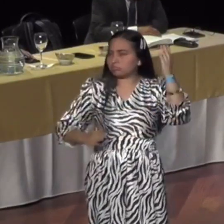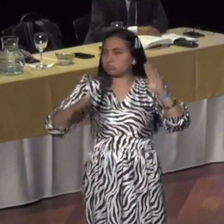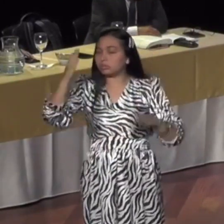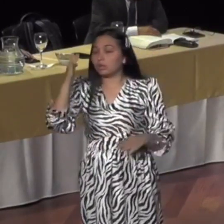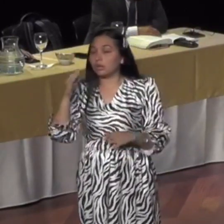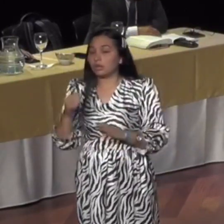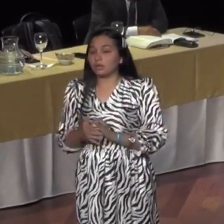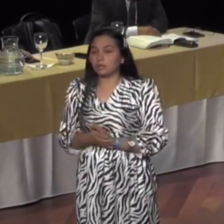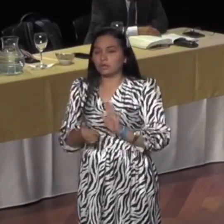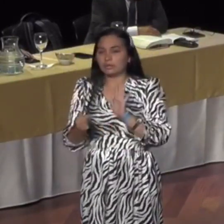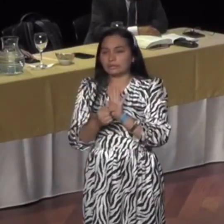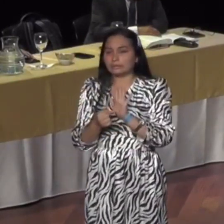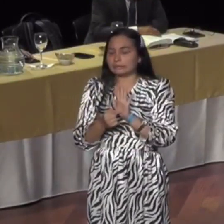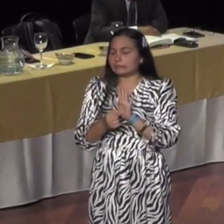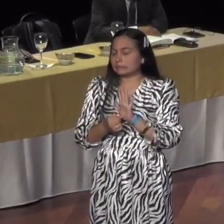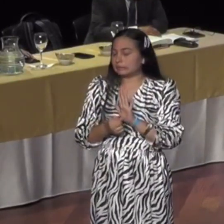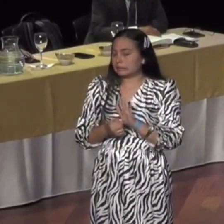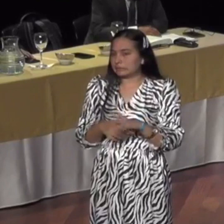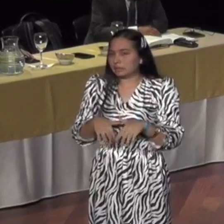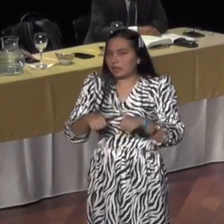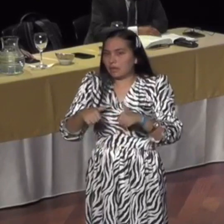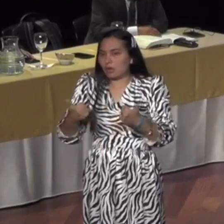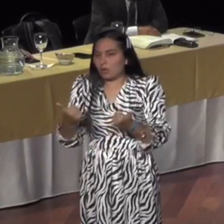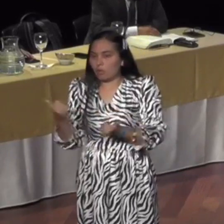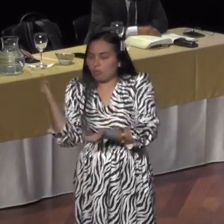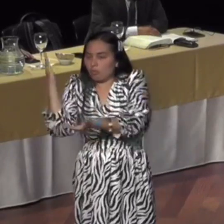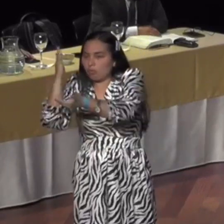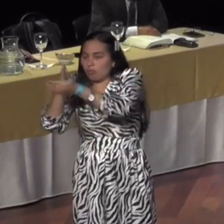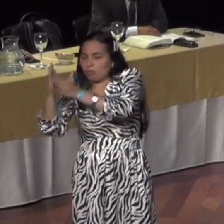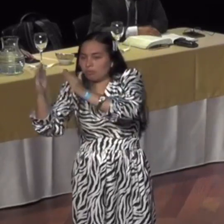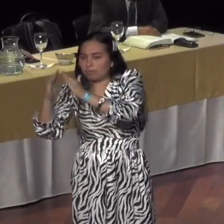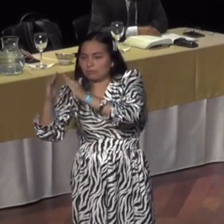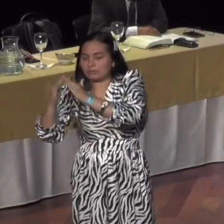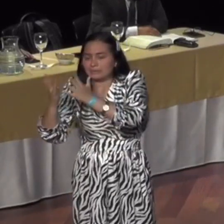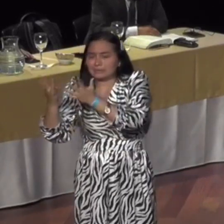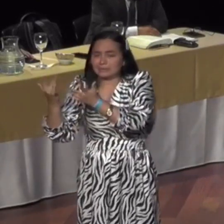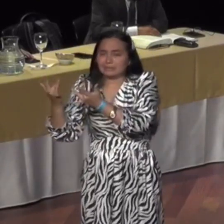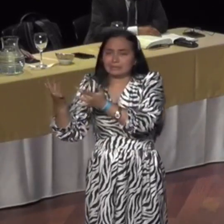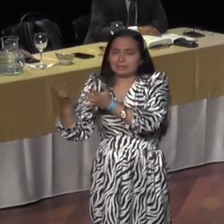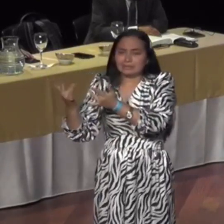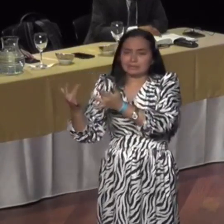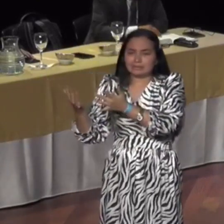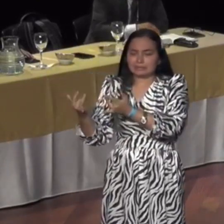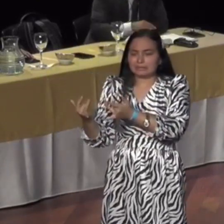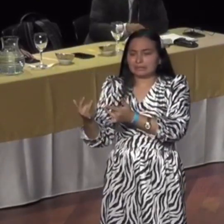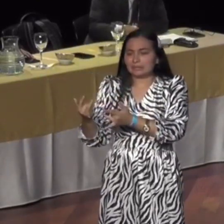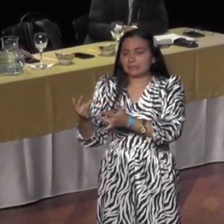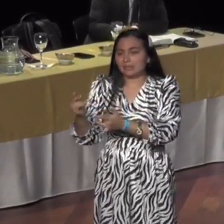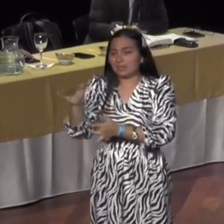un peso para volverme a la casa. Y tenía que esperar la ruta de universidad que salía a las 11, hermanos.